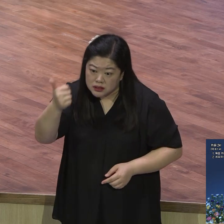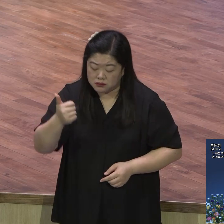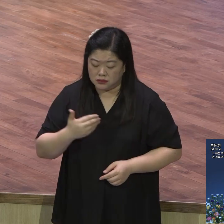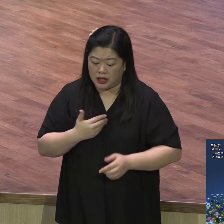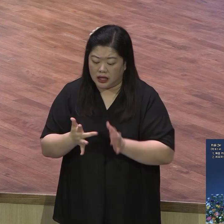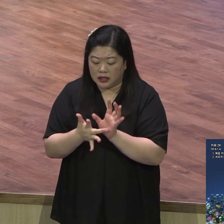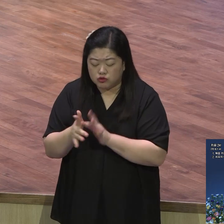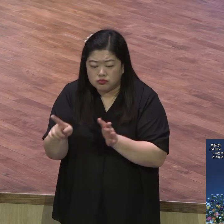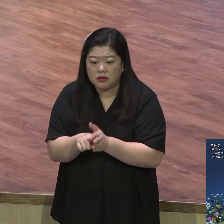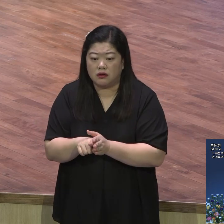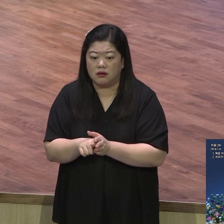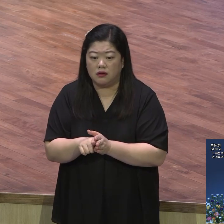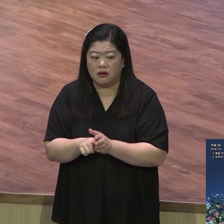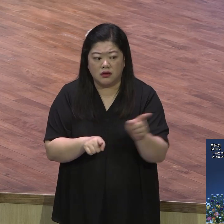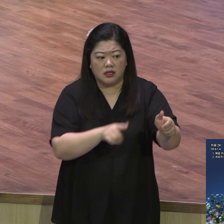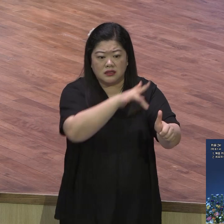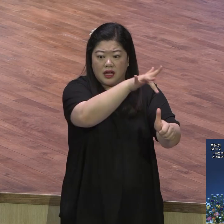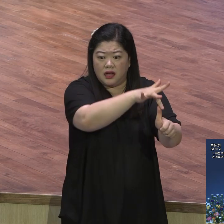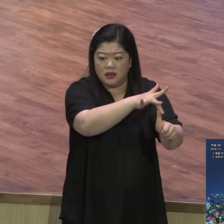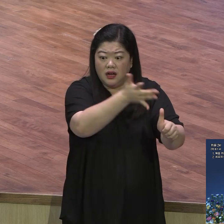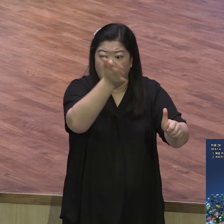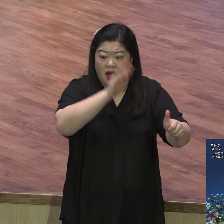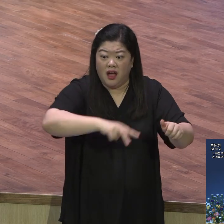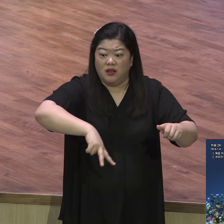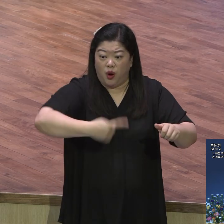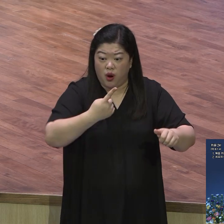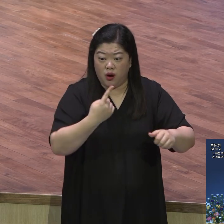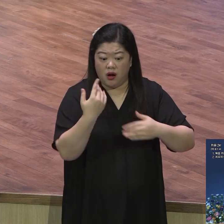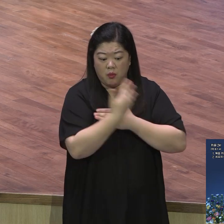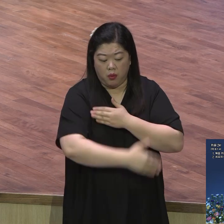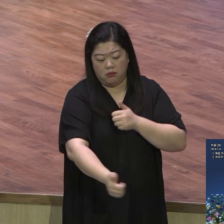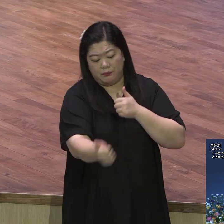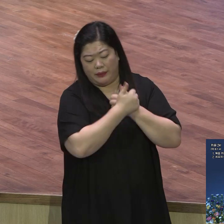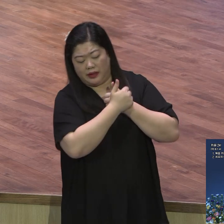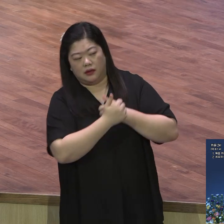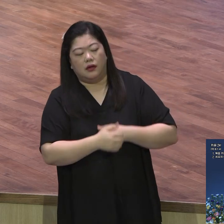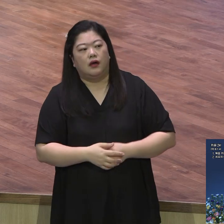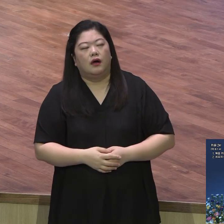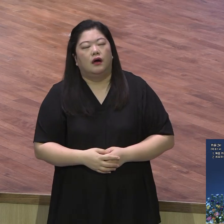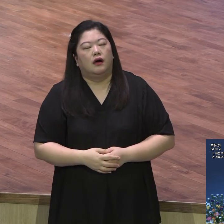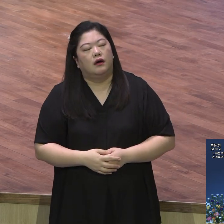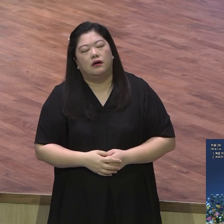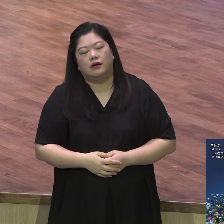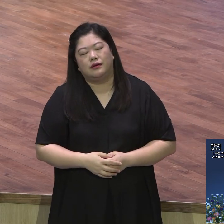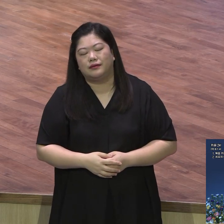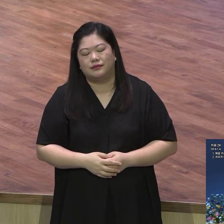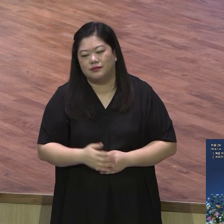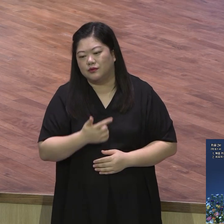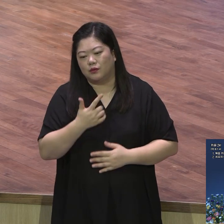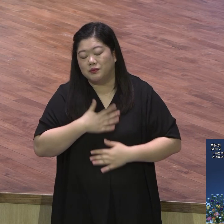그 곽순이 목사 한 말이야 옛날에 귀신도 못 쫓아 내게 무슨 목사냐 목사들